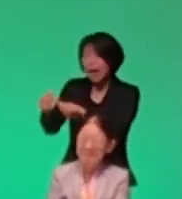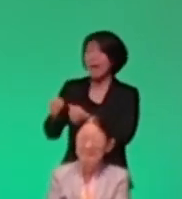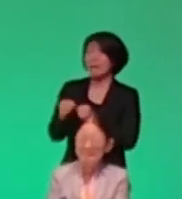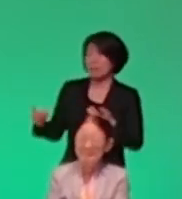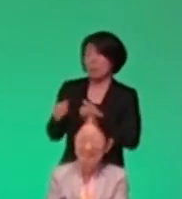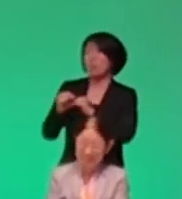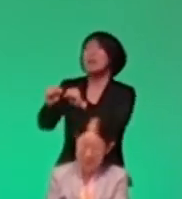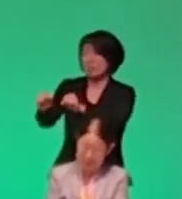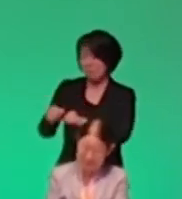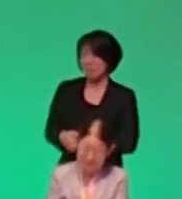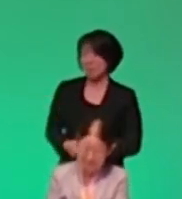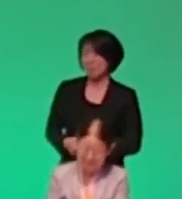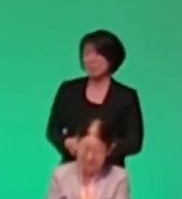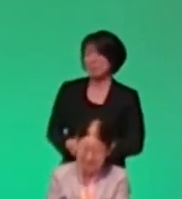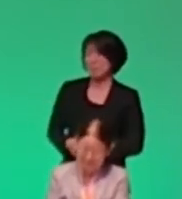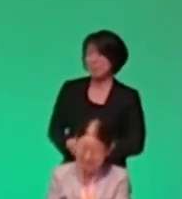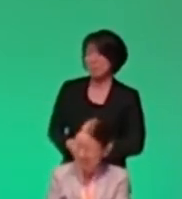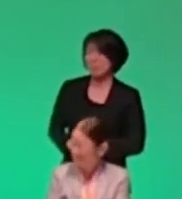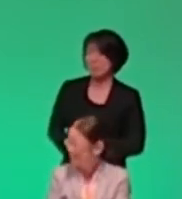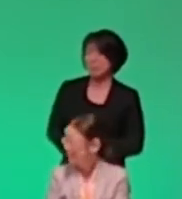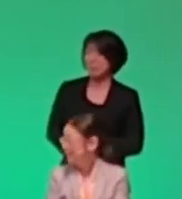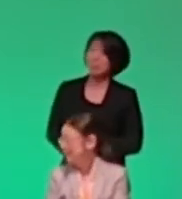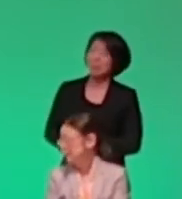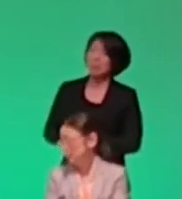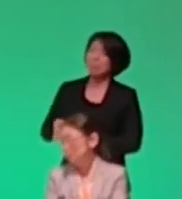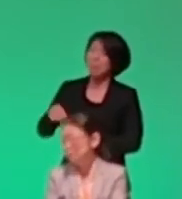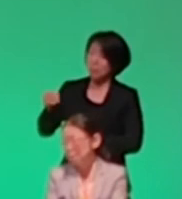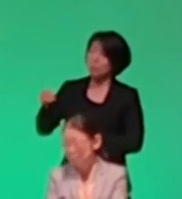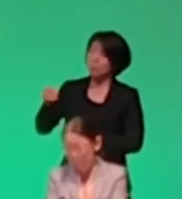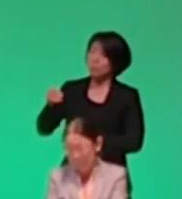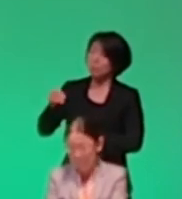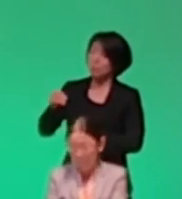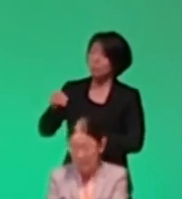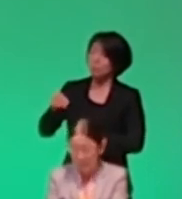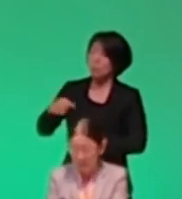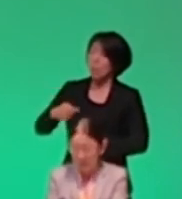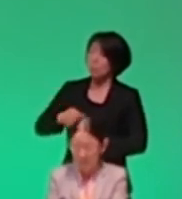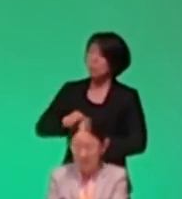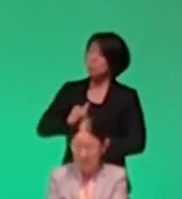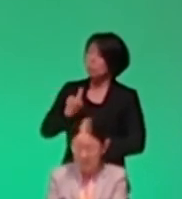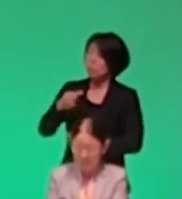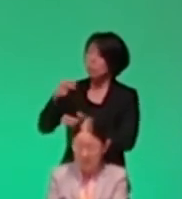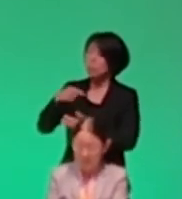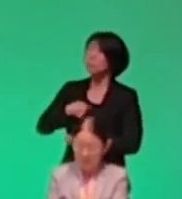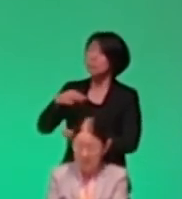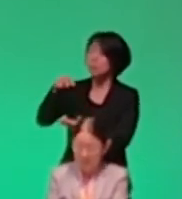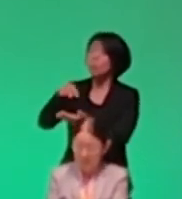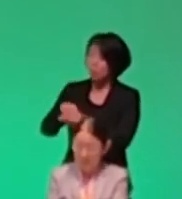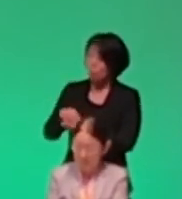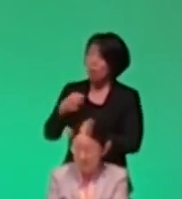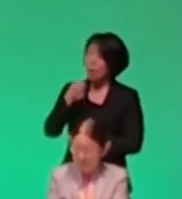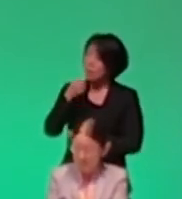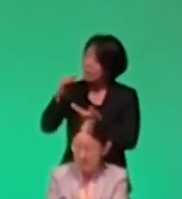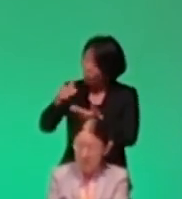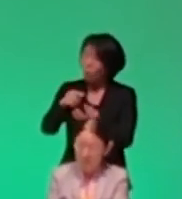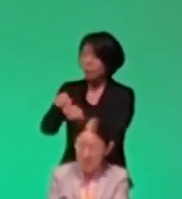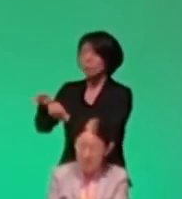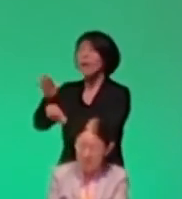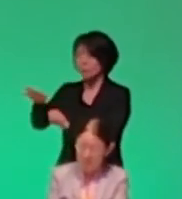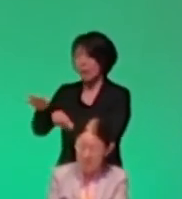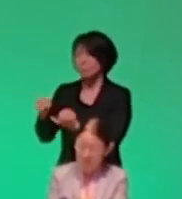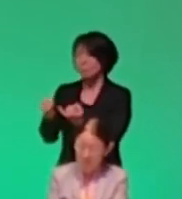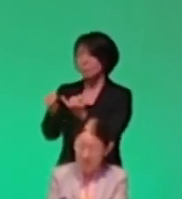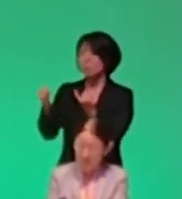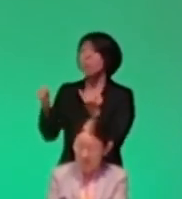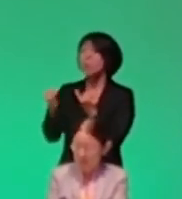てるんですけれども、まあ、そうやってまずそこで大きなやっぱり自分にとっては嫌なことがありました。女性